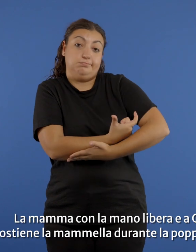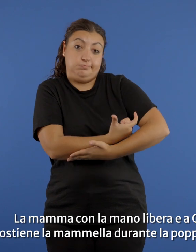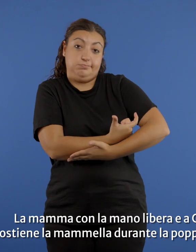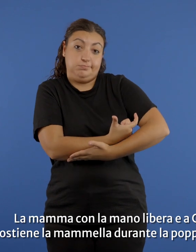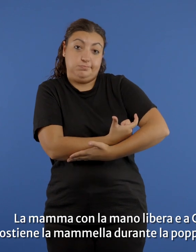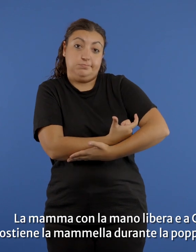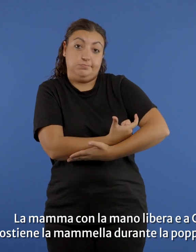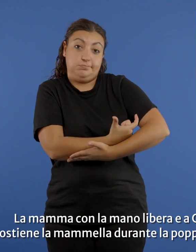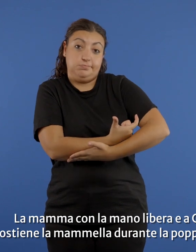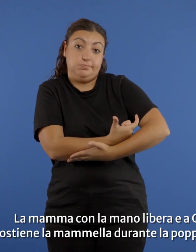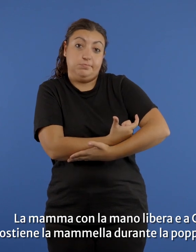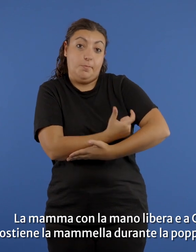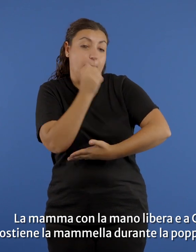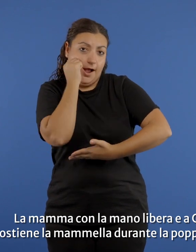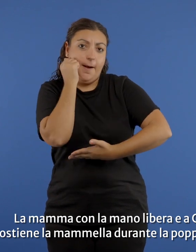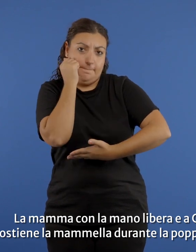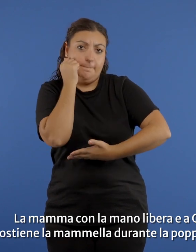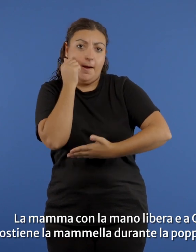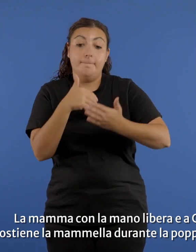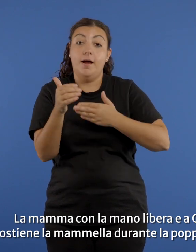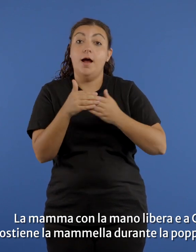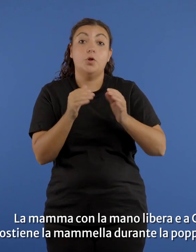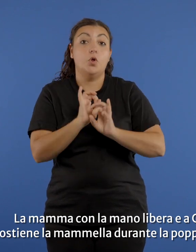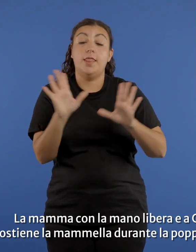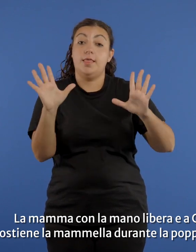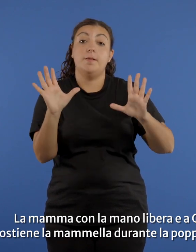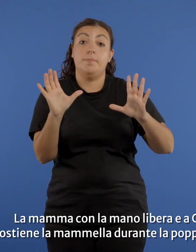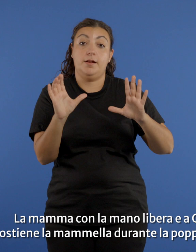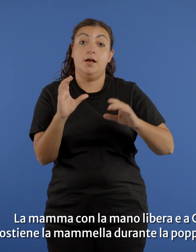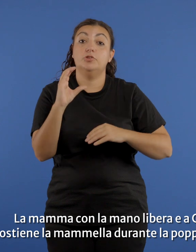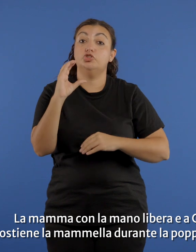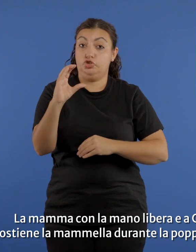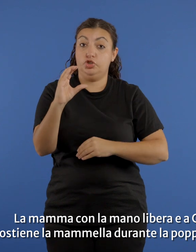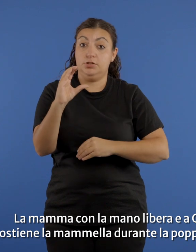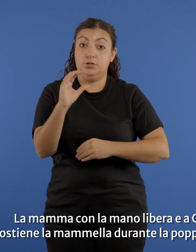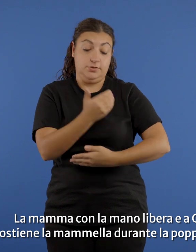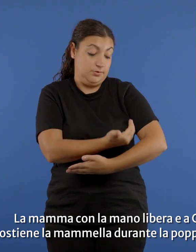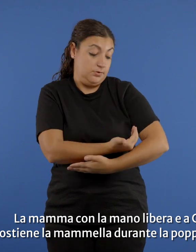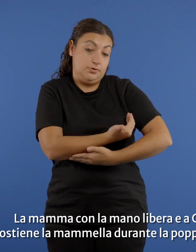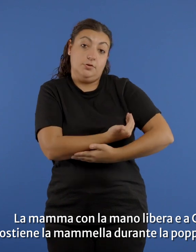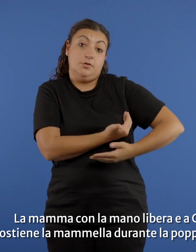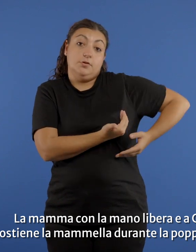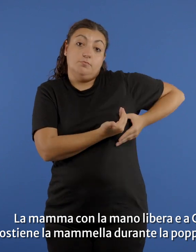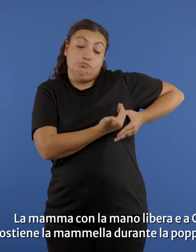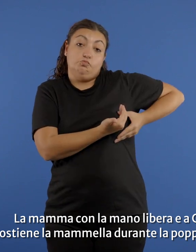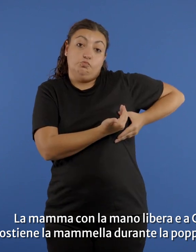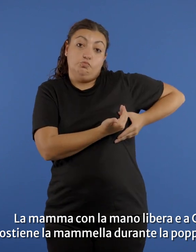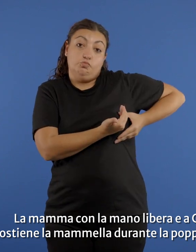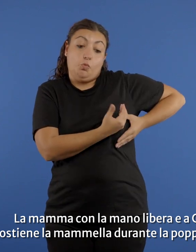mamma con la mano libera e a c sostiene la mammella durante la poppata